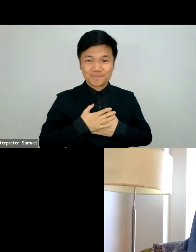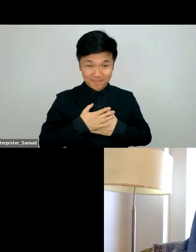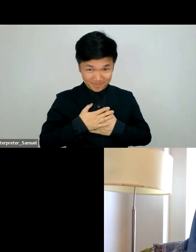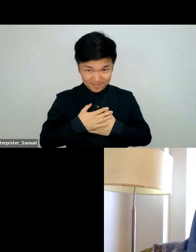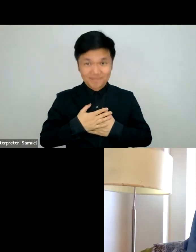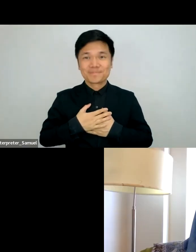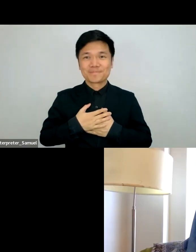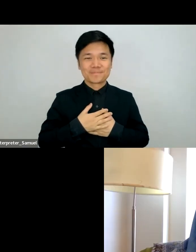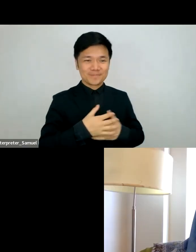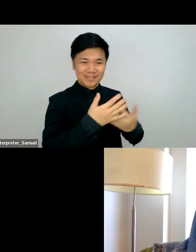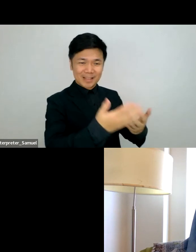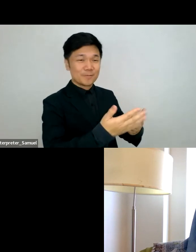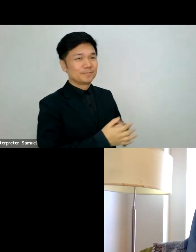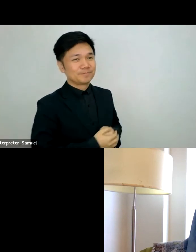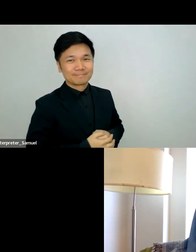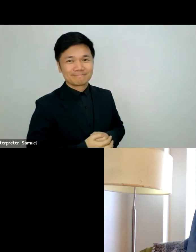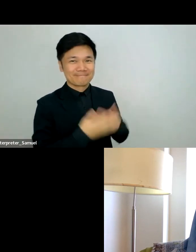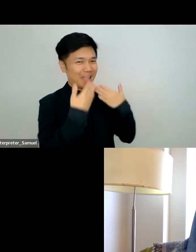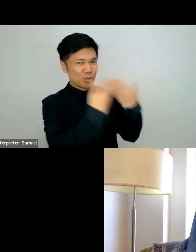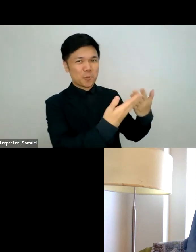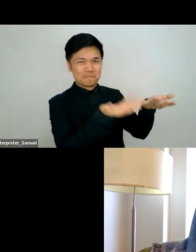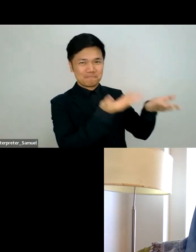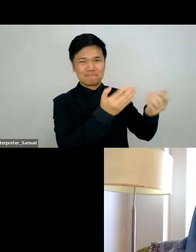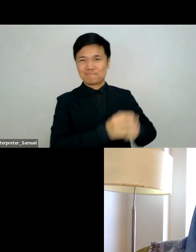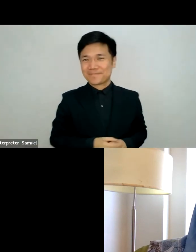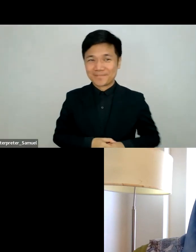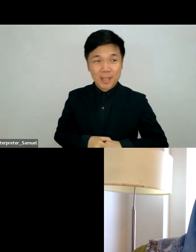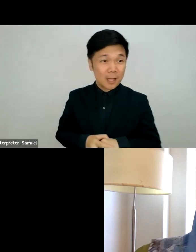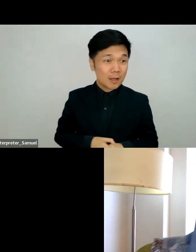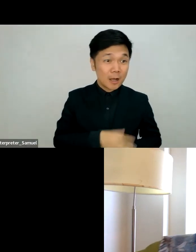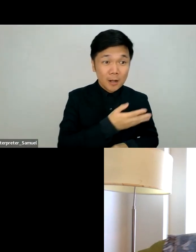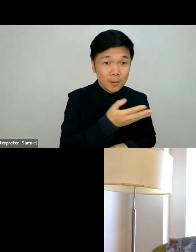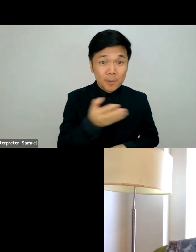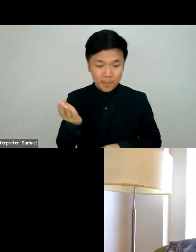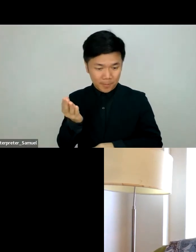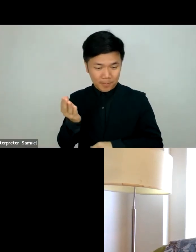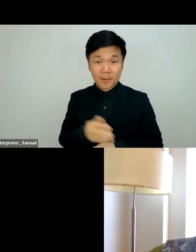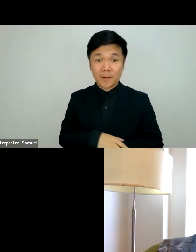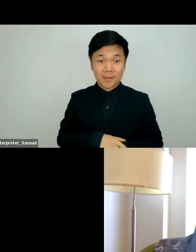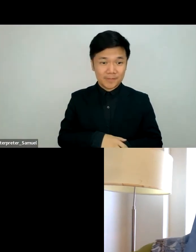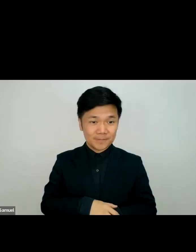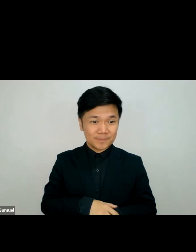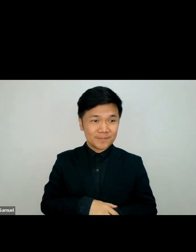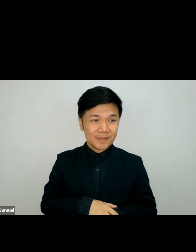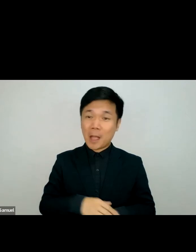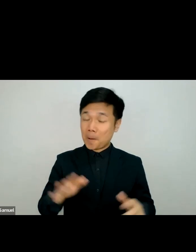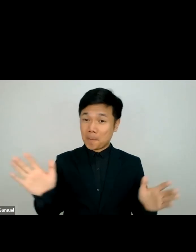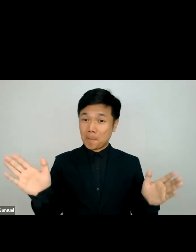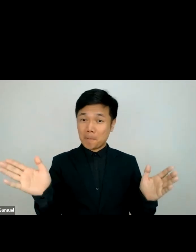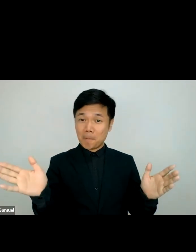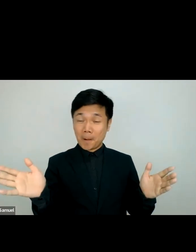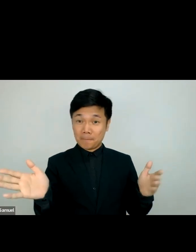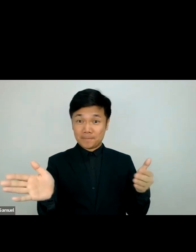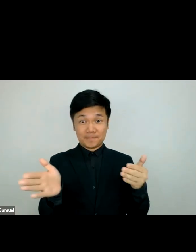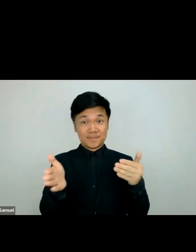encore pour l'invitation pour participer à cette discussion aujourd'hui. Merci beaucoup. Je pense que